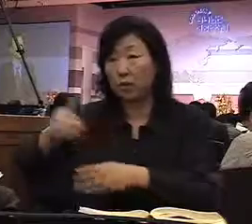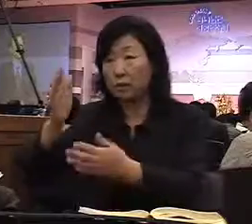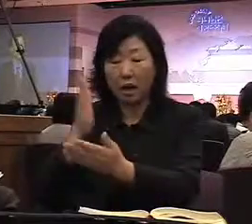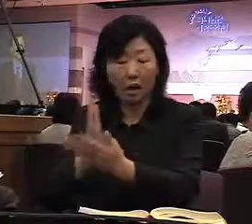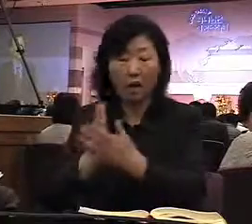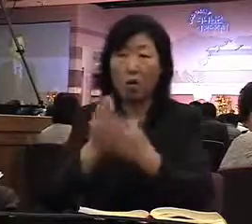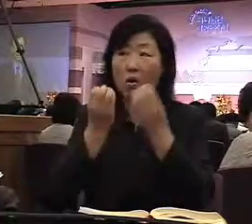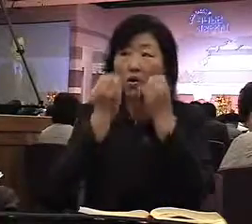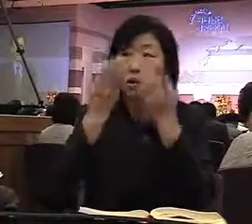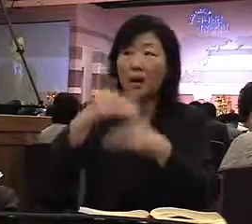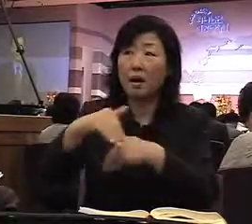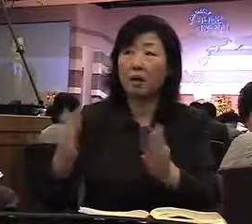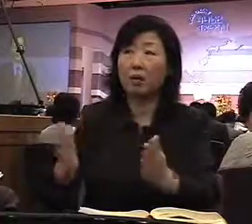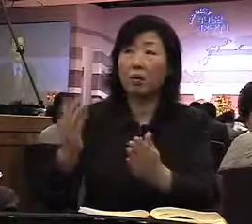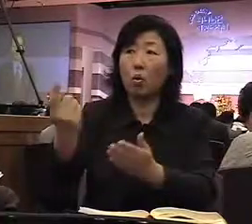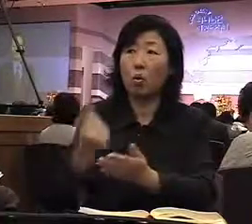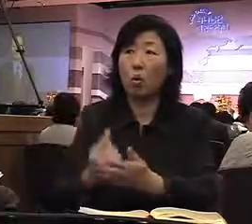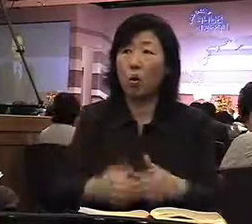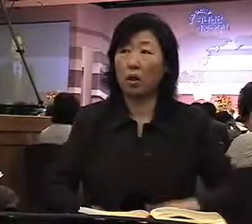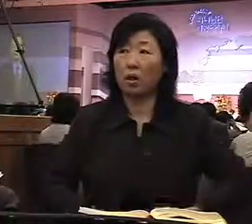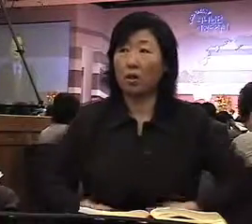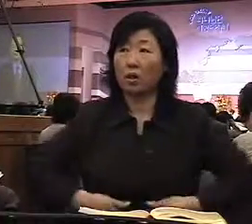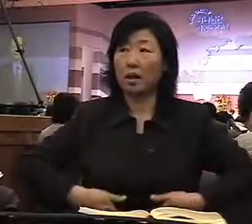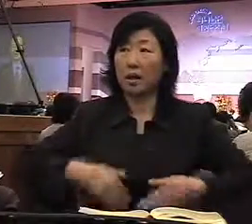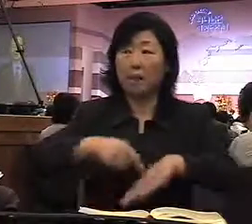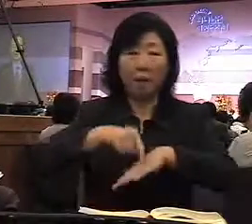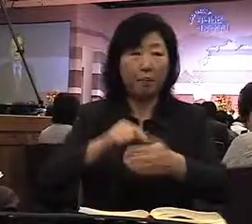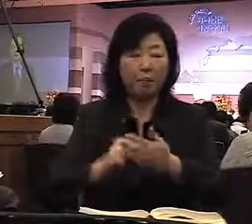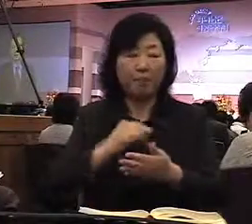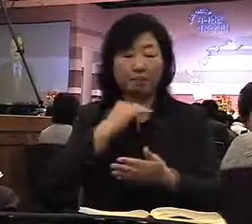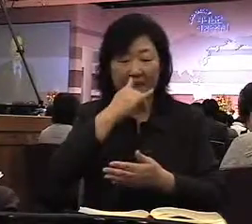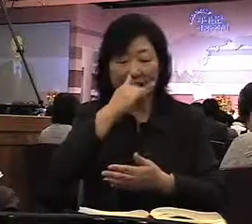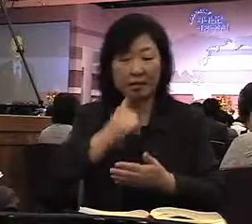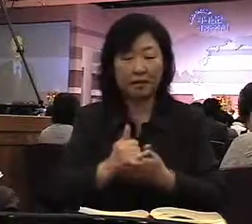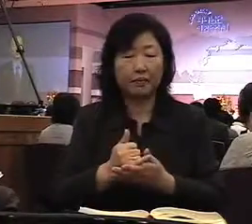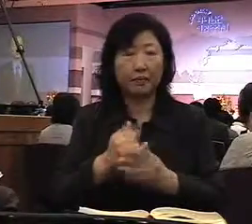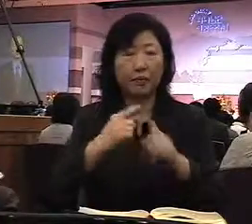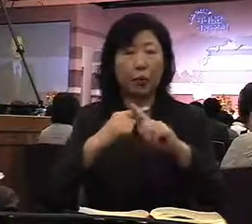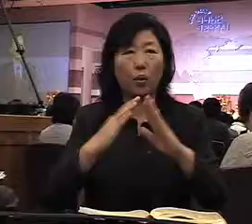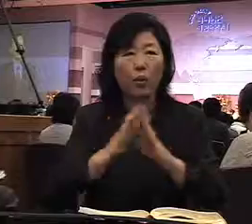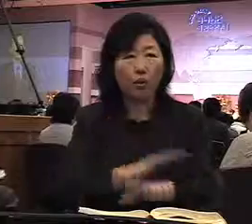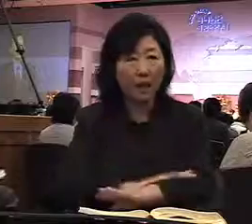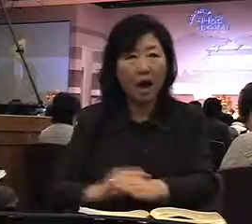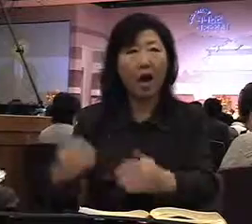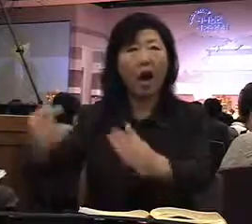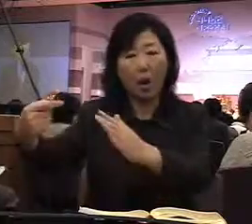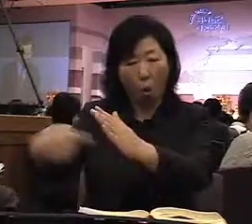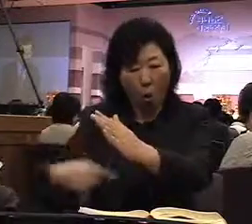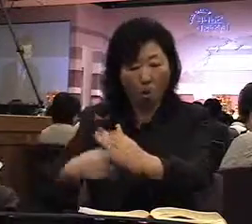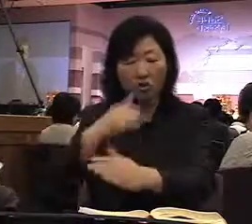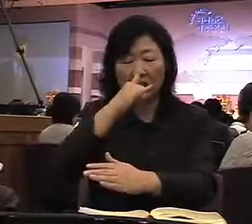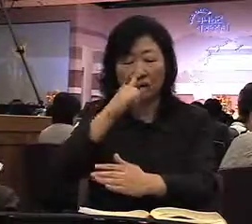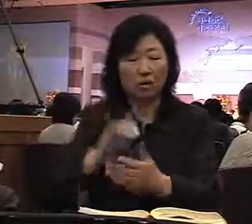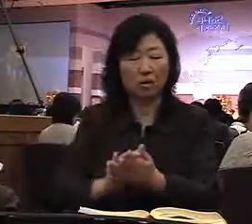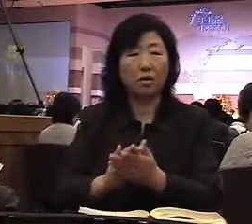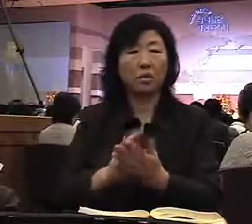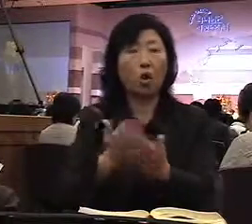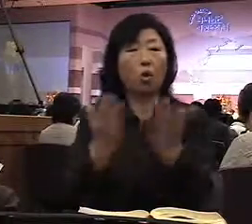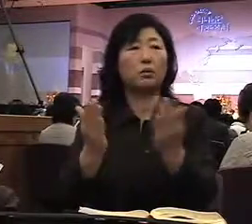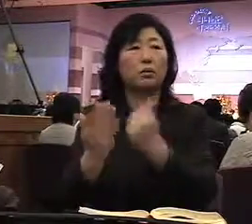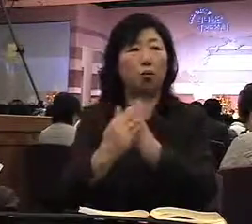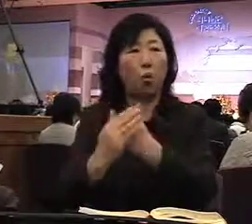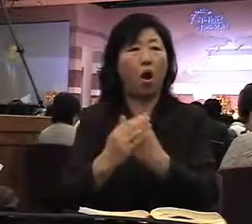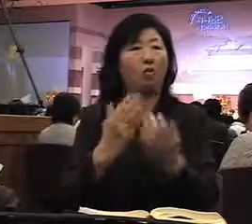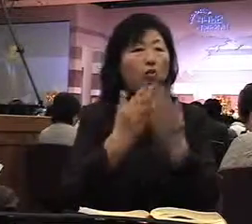환영실에서 여러분들을 기다리고 있는 따뜻한 마음들이 있습니다. 교회에 잘 적응할 수 있도록 여러분들을